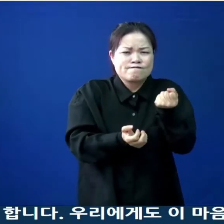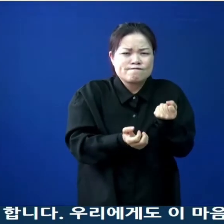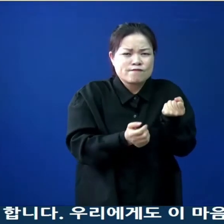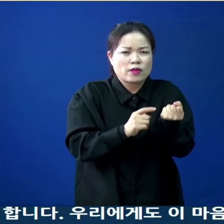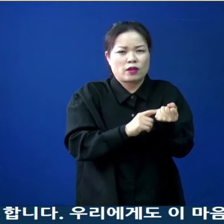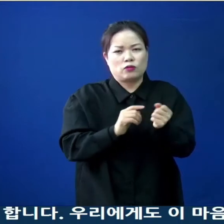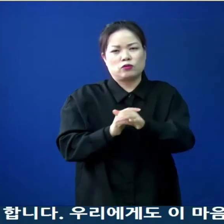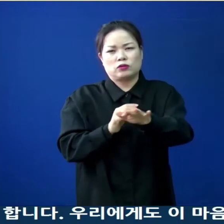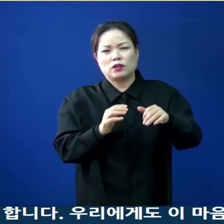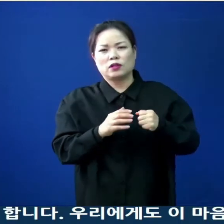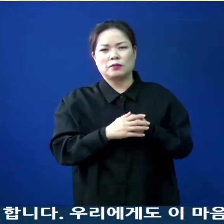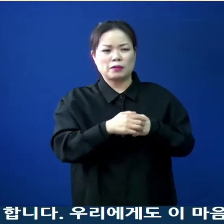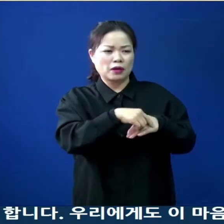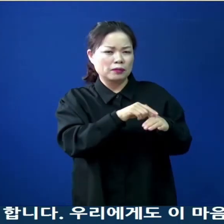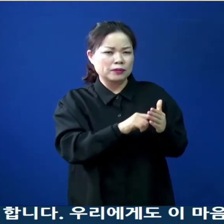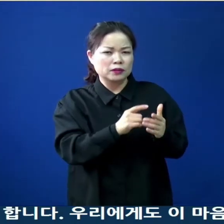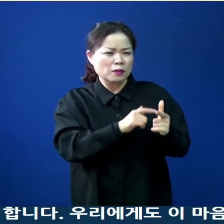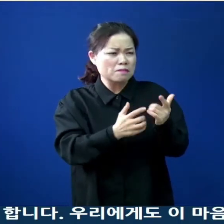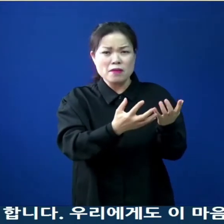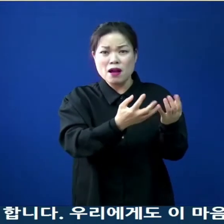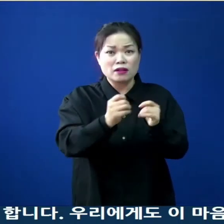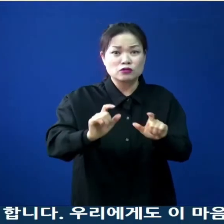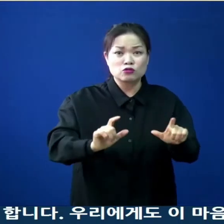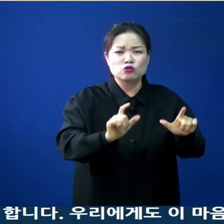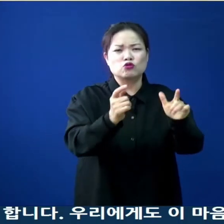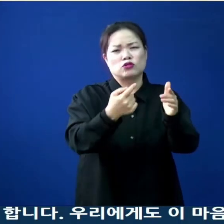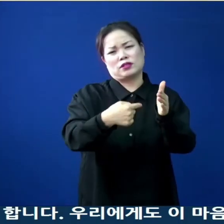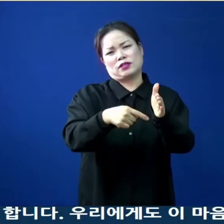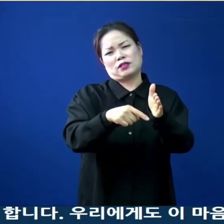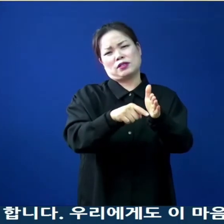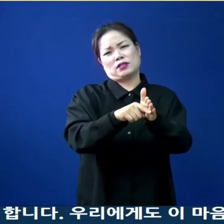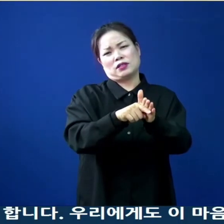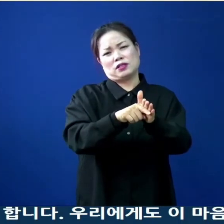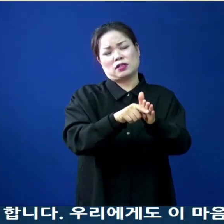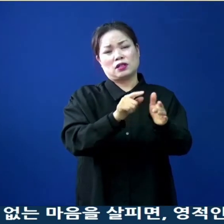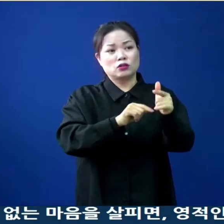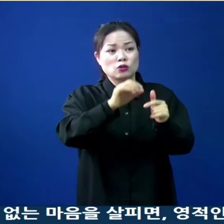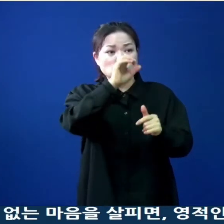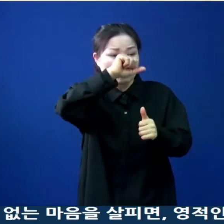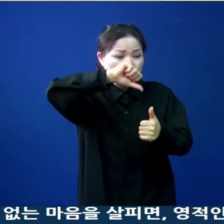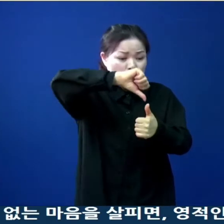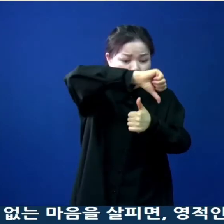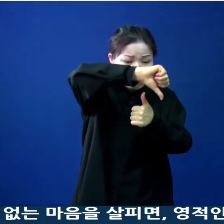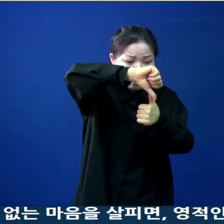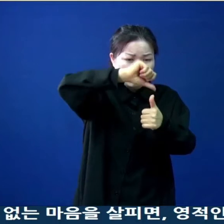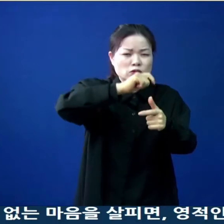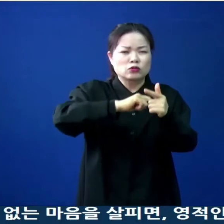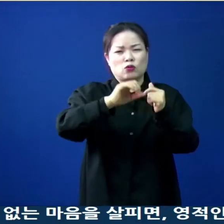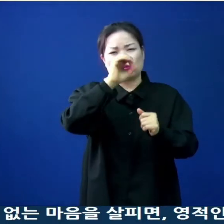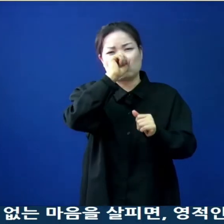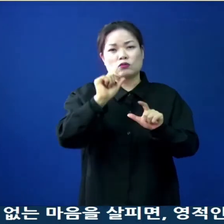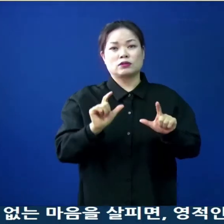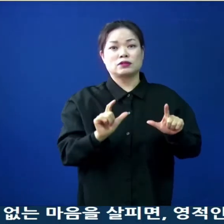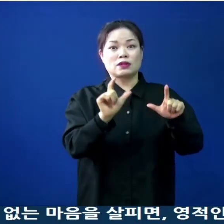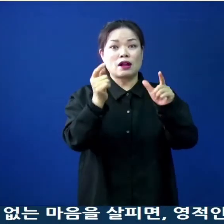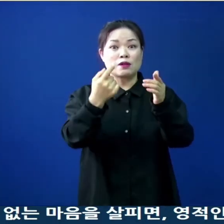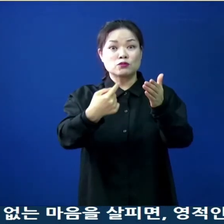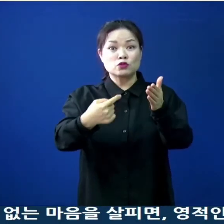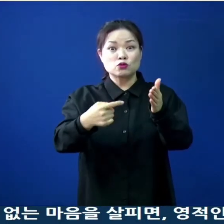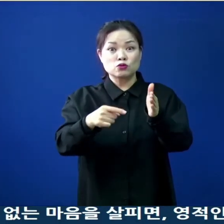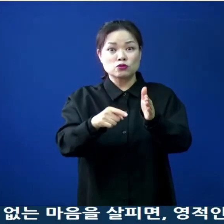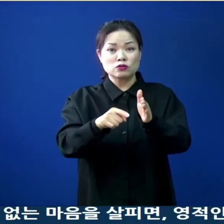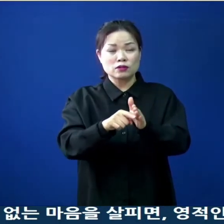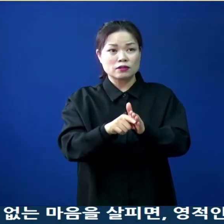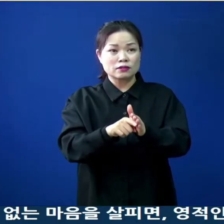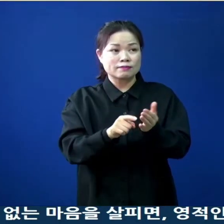우리의 조바심은 더 많은 것을 누리기 위한 조바심, 더 좋은 환경과 더 좋은 삶을 위해서 우리는